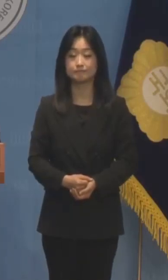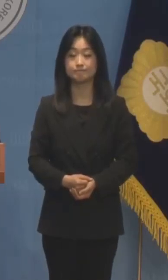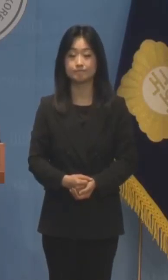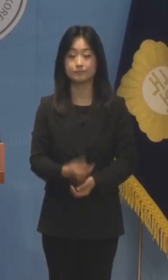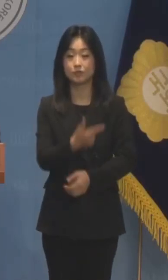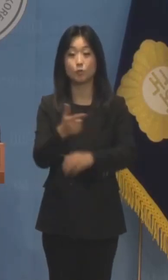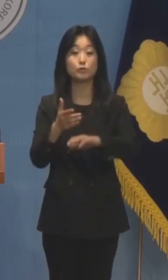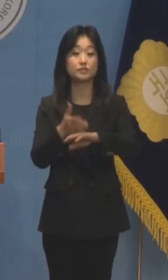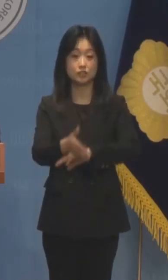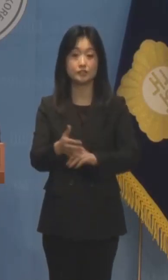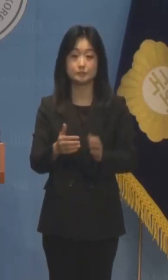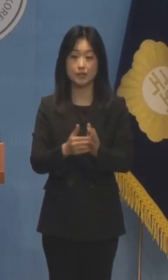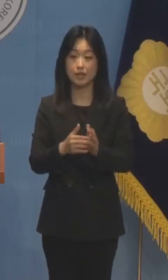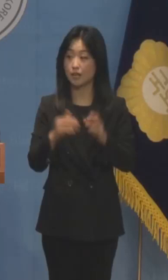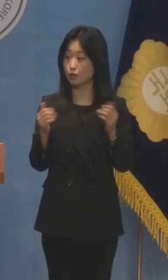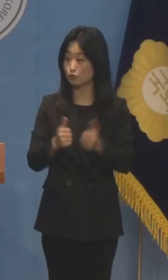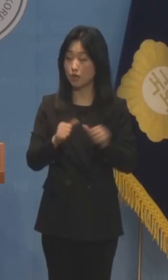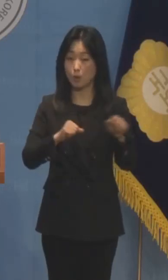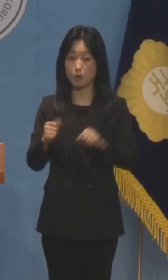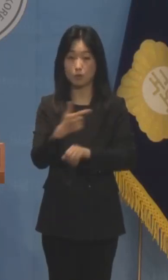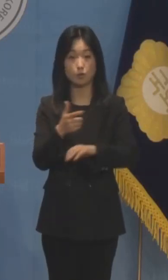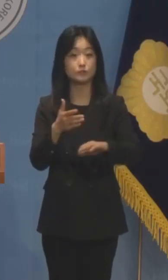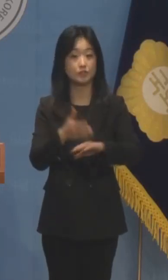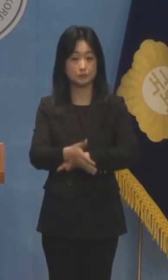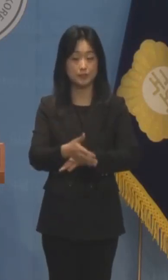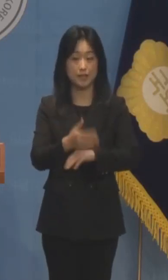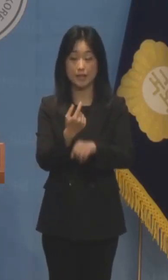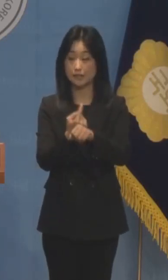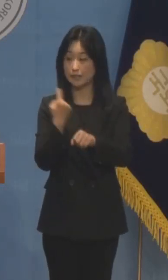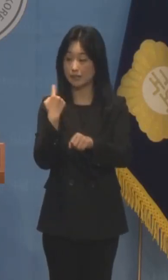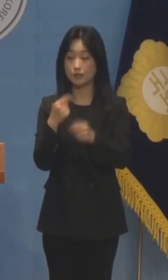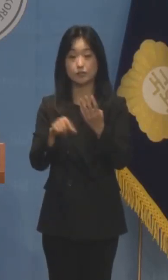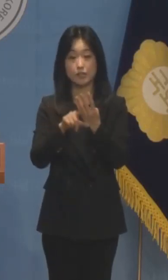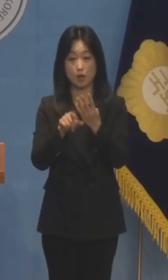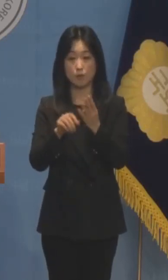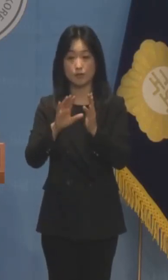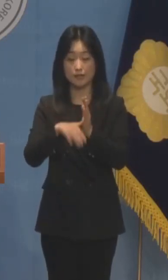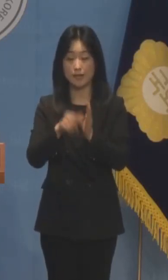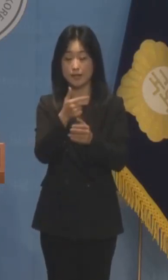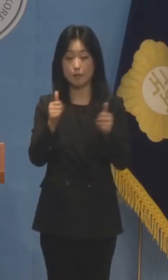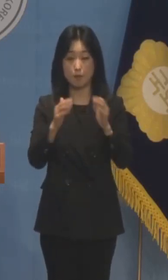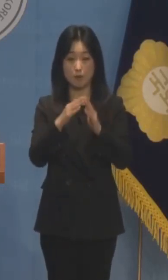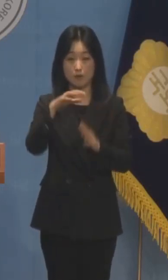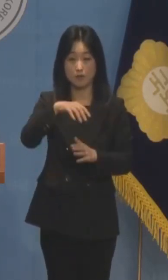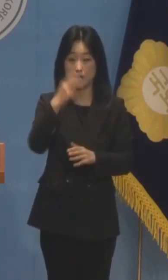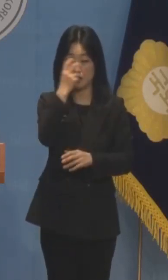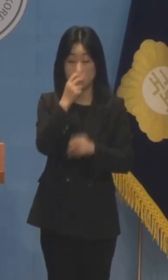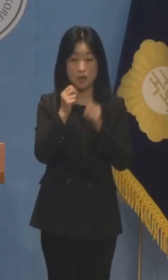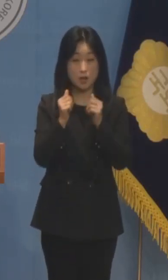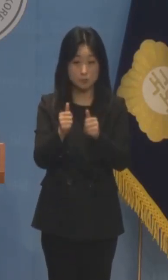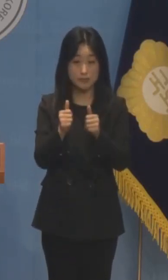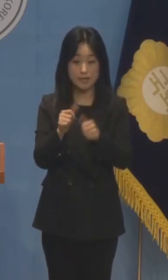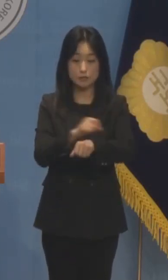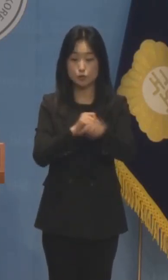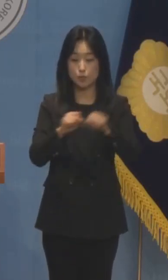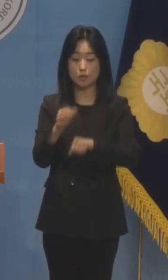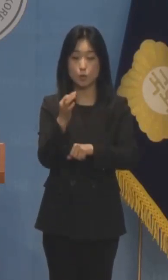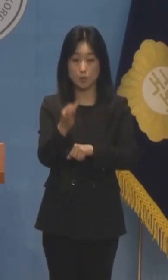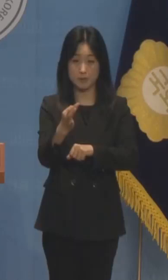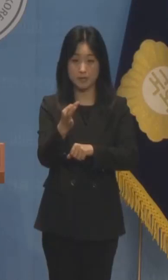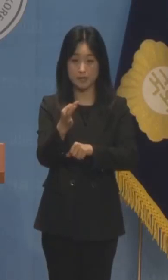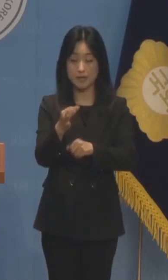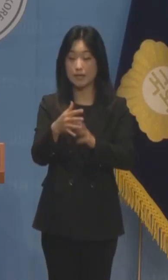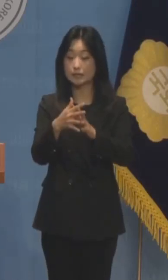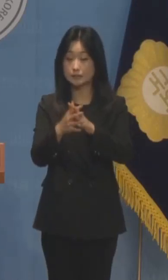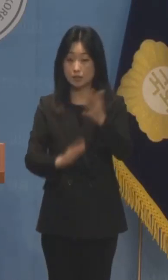늦었습니다. 국회가 많이 늦었습니다. 작년 4월 대법원은 검찰 특수활동비 집행